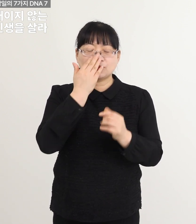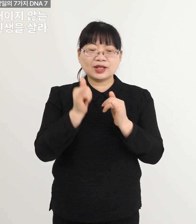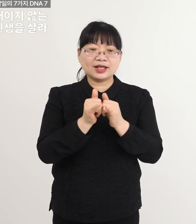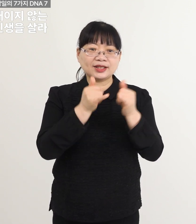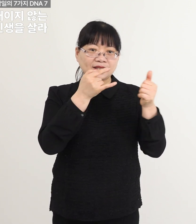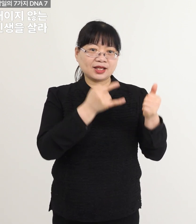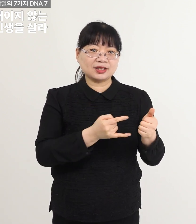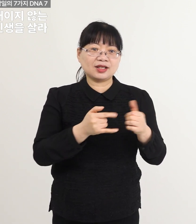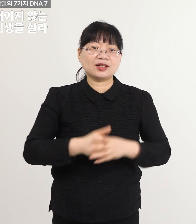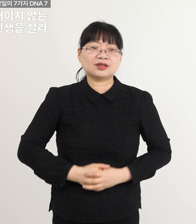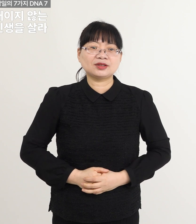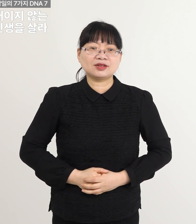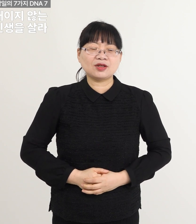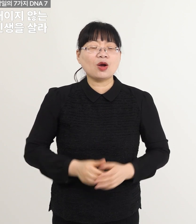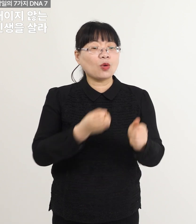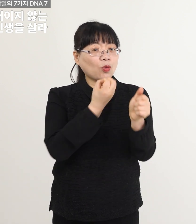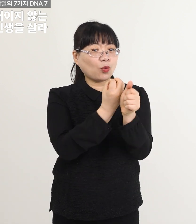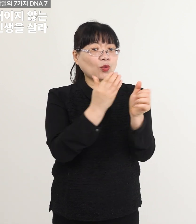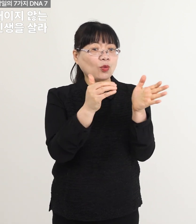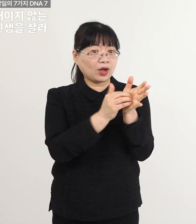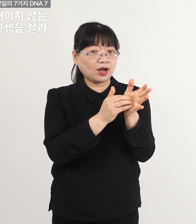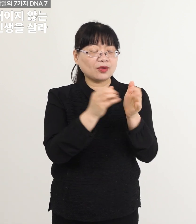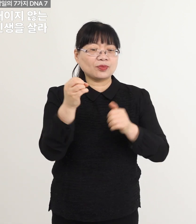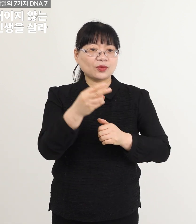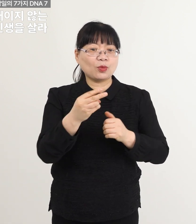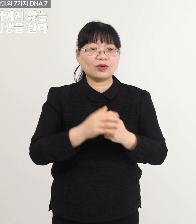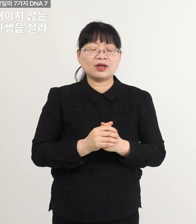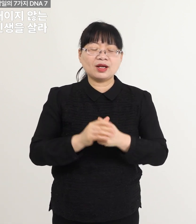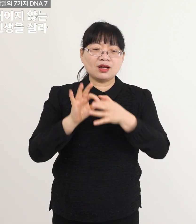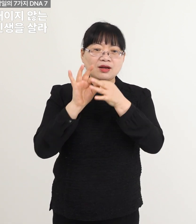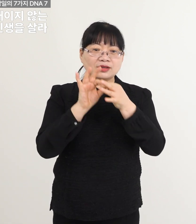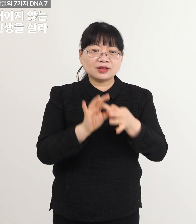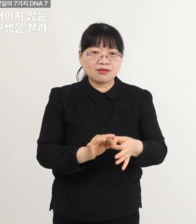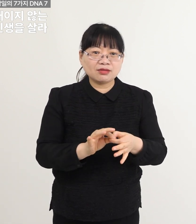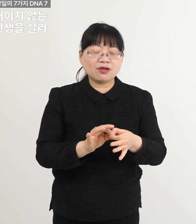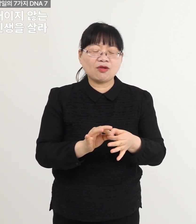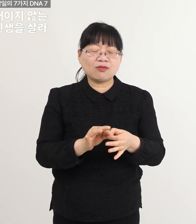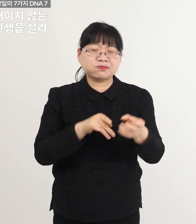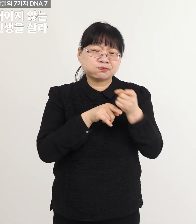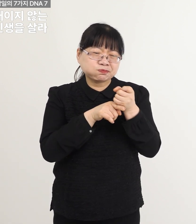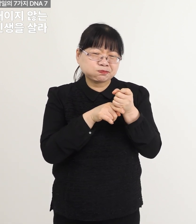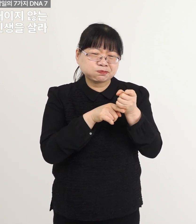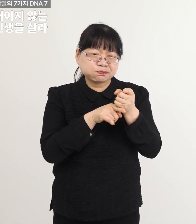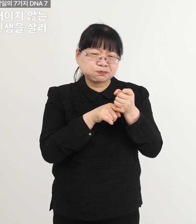유대인들에게 고소가 되고 또 끊임없는 신문이 계속되고